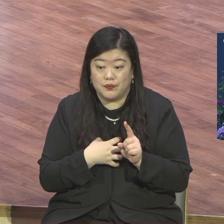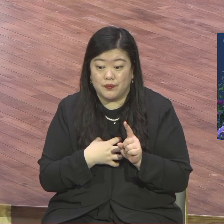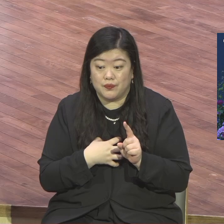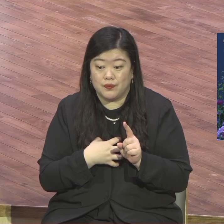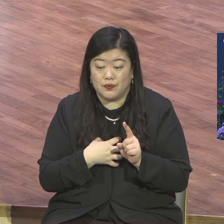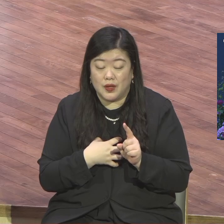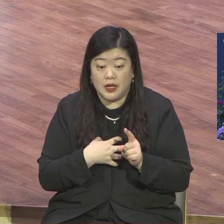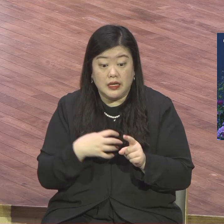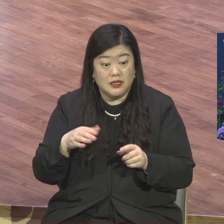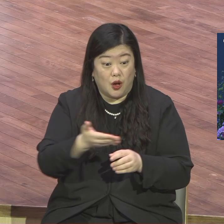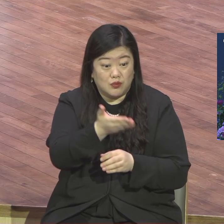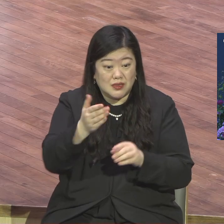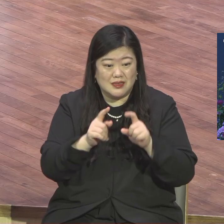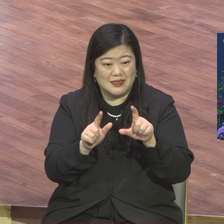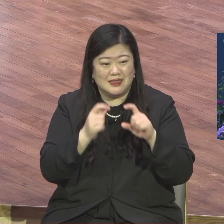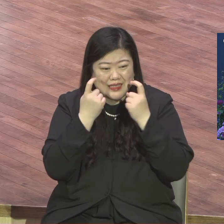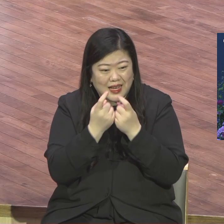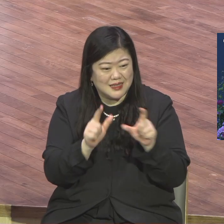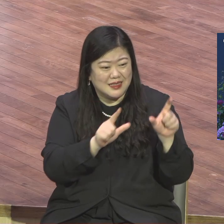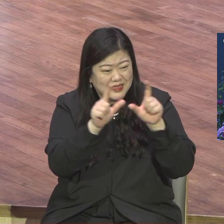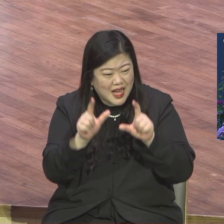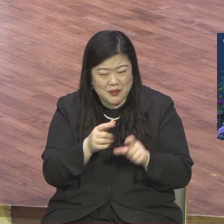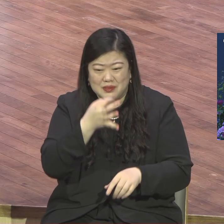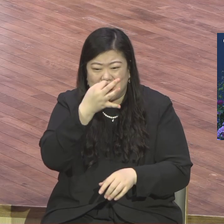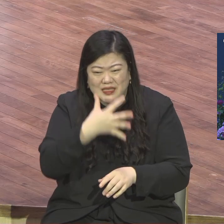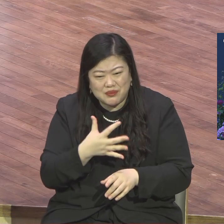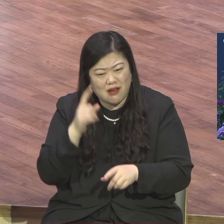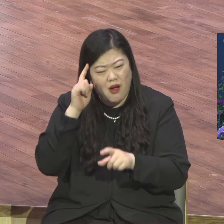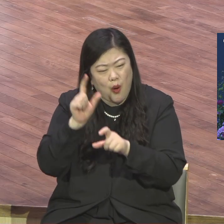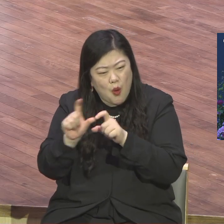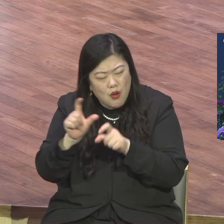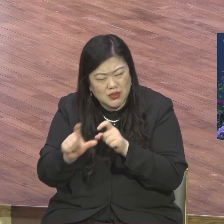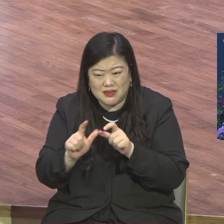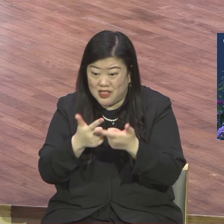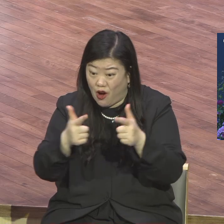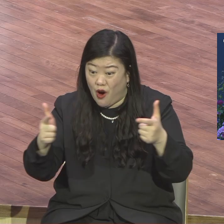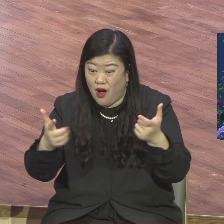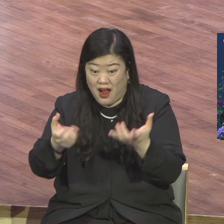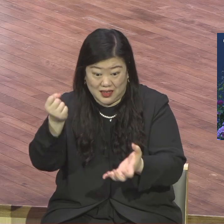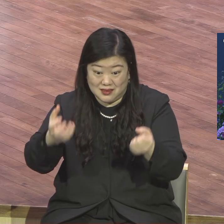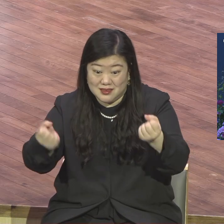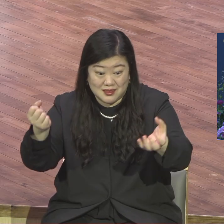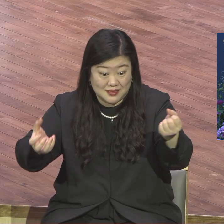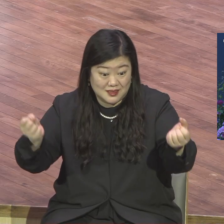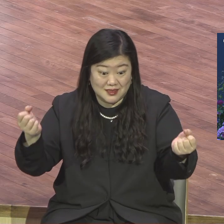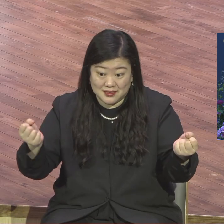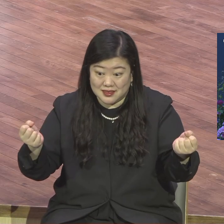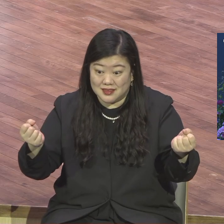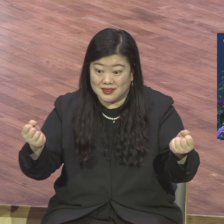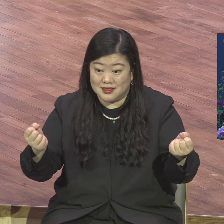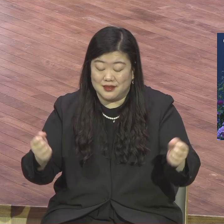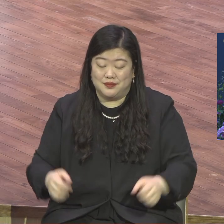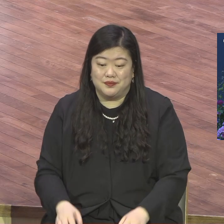사람마다 고통이 다 있어요. 고통이 뭐 고민과 갈등이 없는 사람이 없어요. 다 있는데